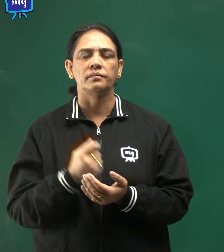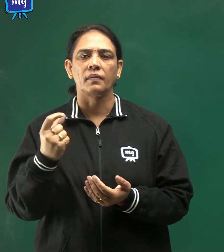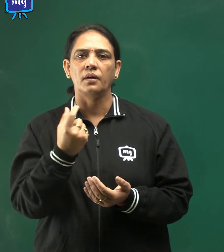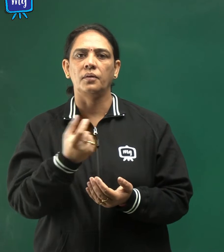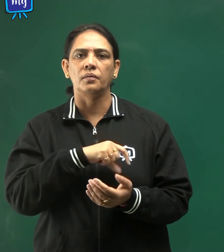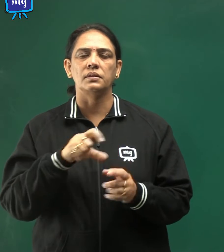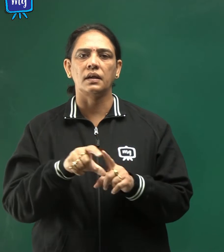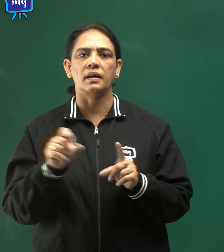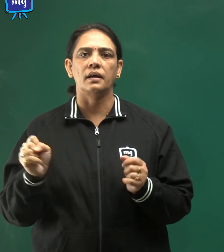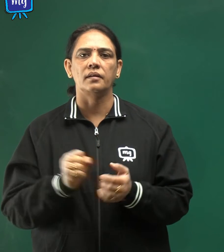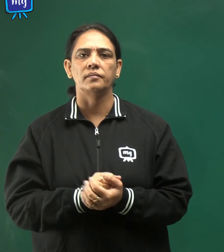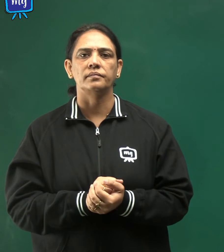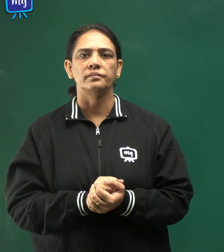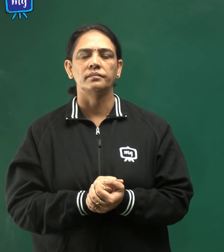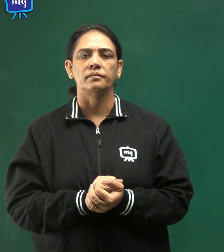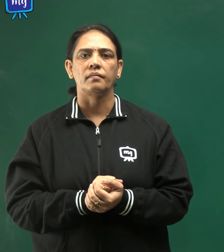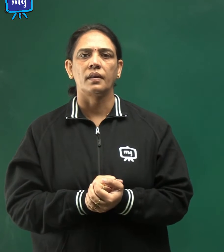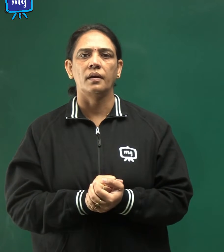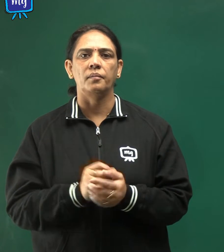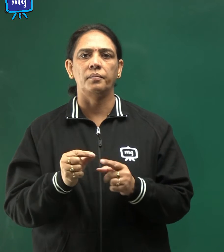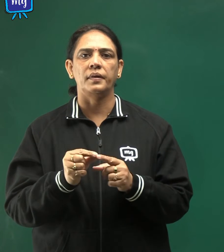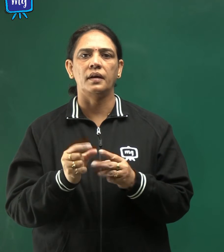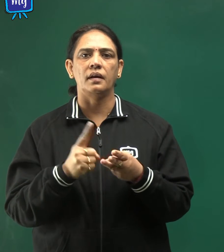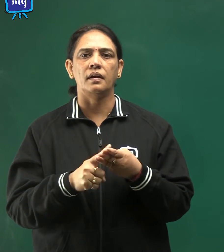यूज करेंगे। पीई बराबर